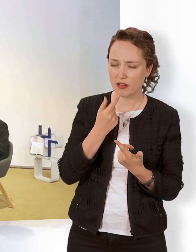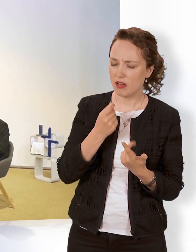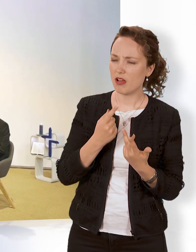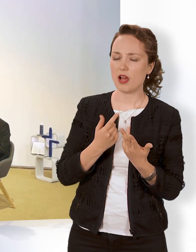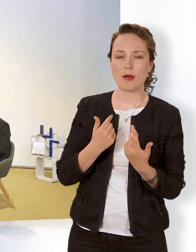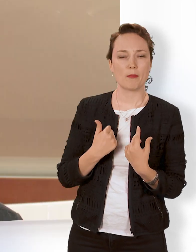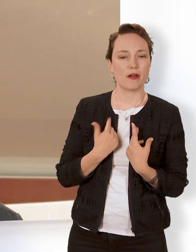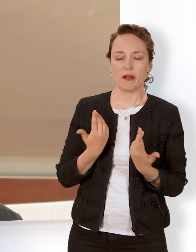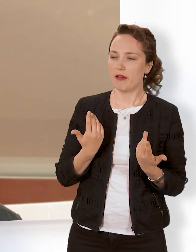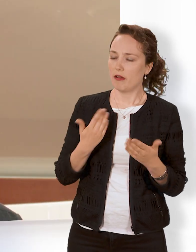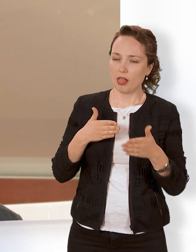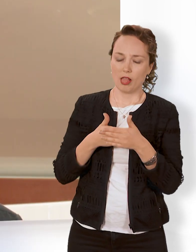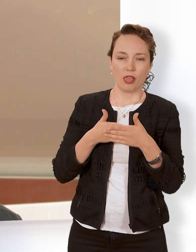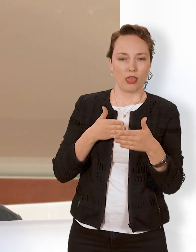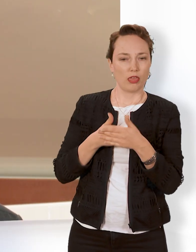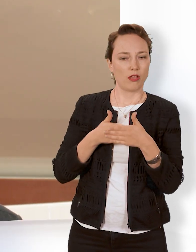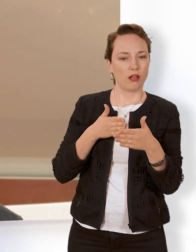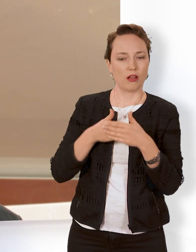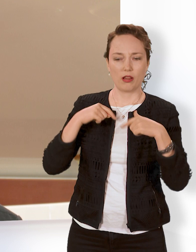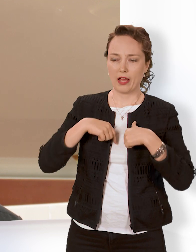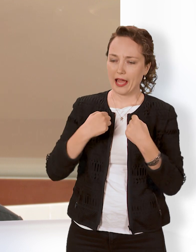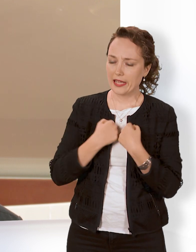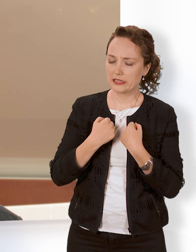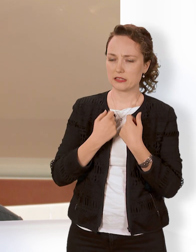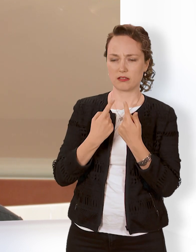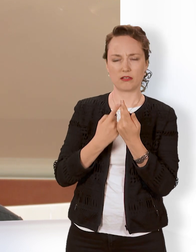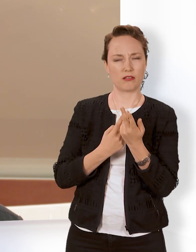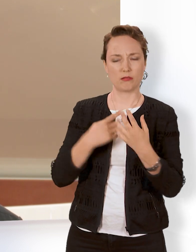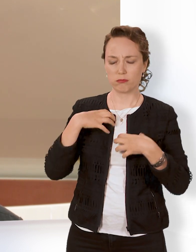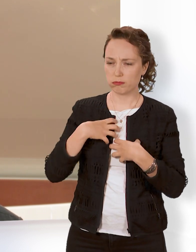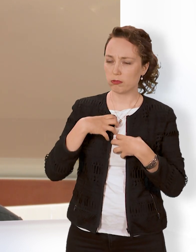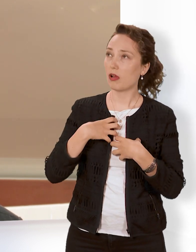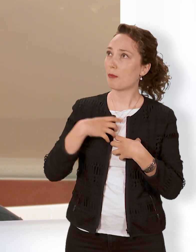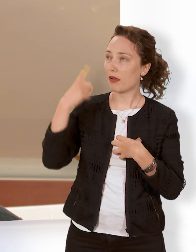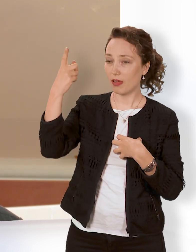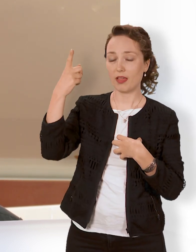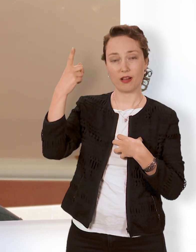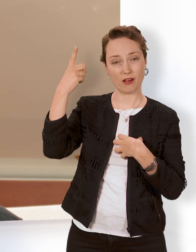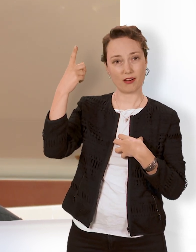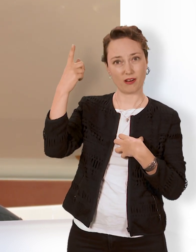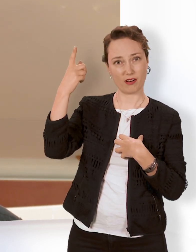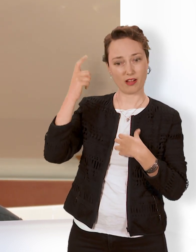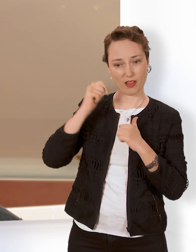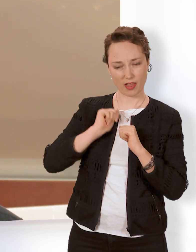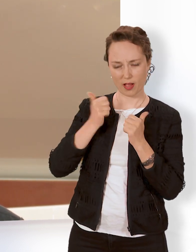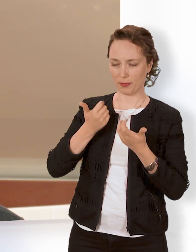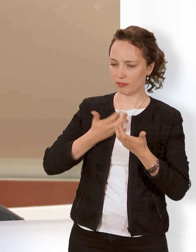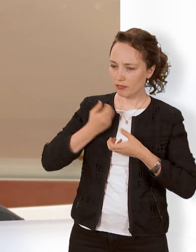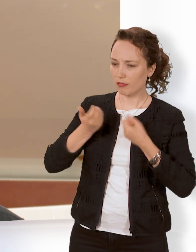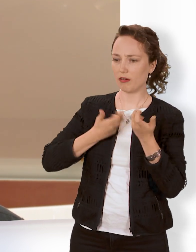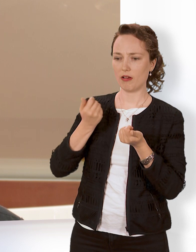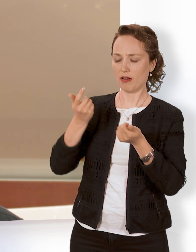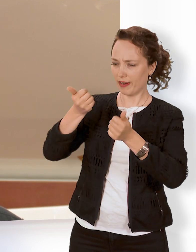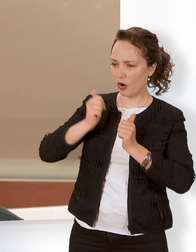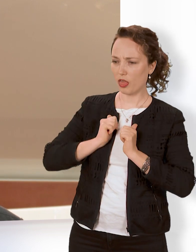weiter. Mhm. Und die Ängste und was er jetzt aus meinem Leben gemacht hat und wie er mir geholfen hat,